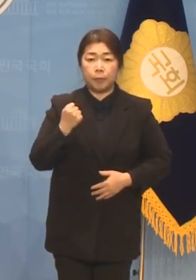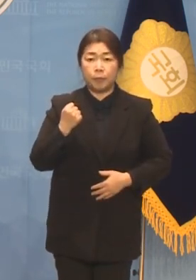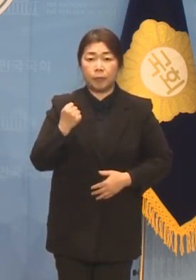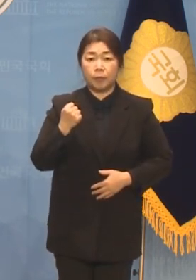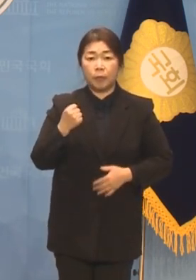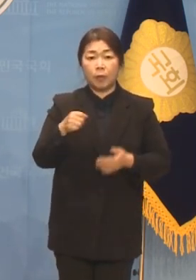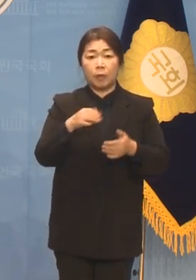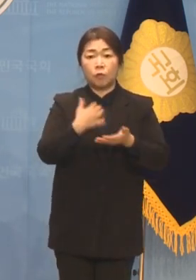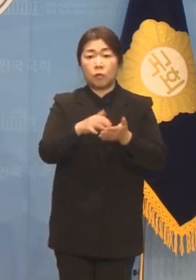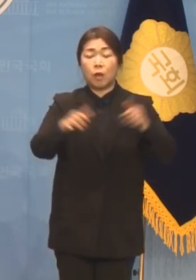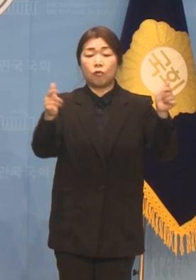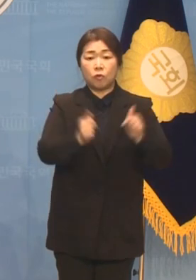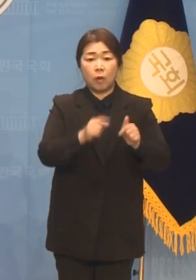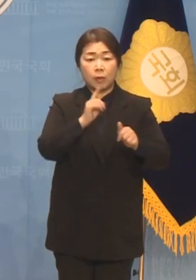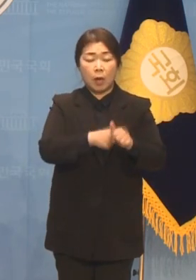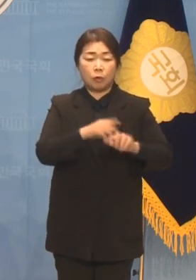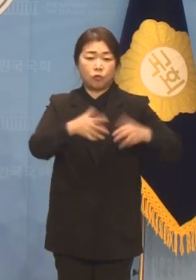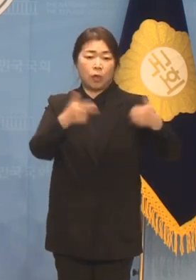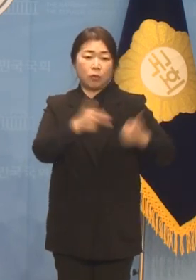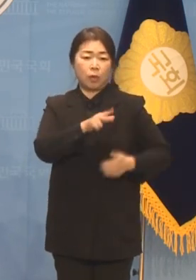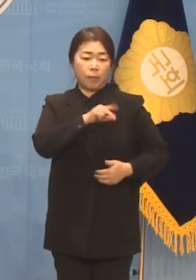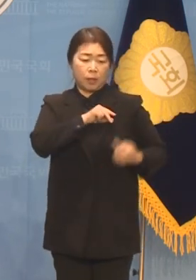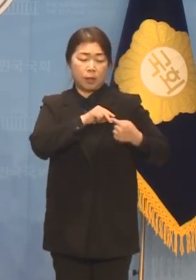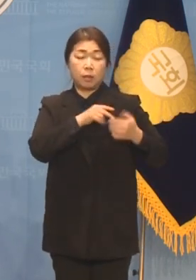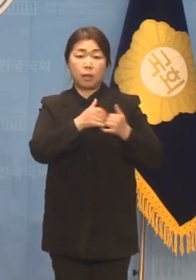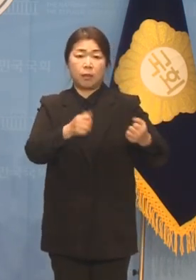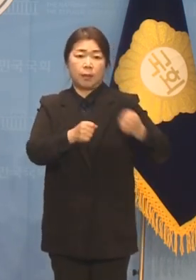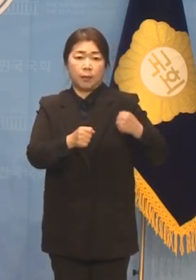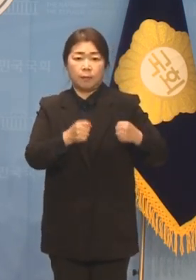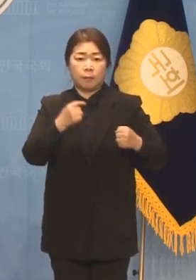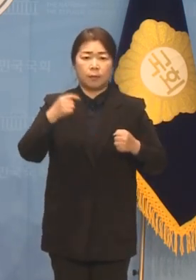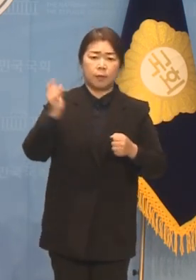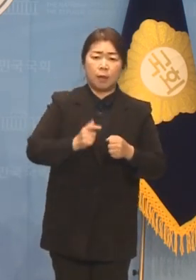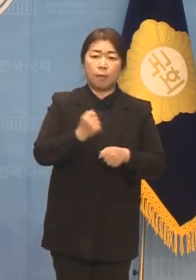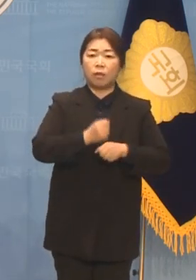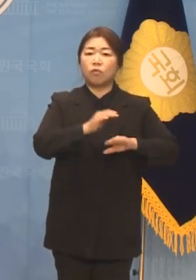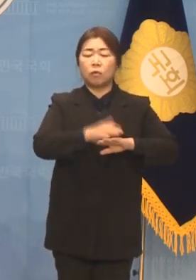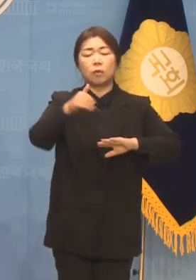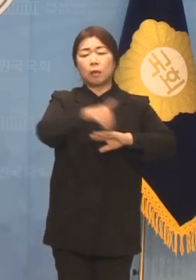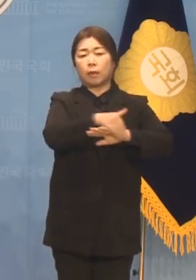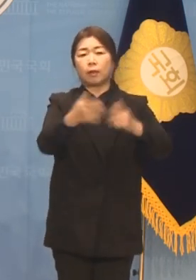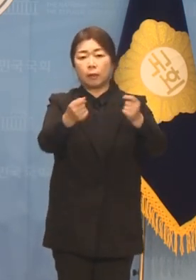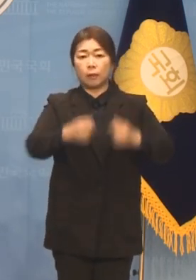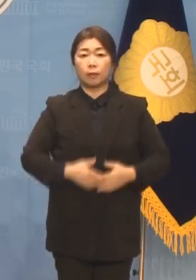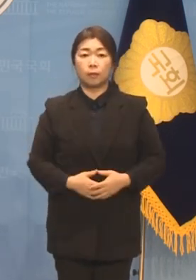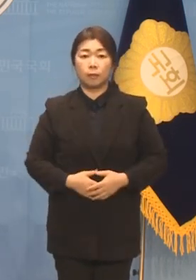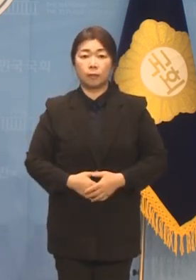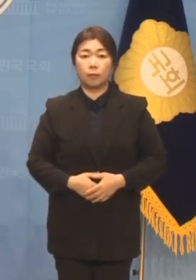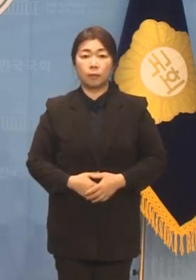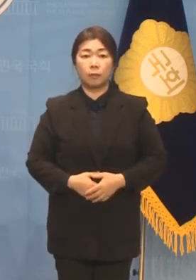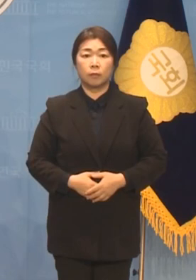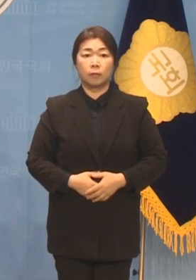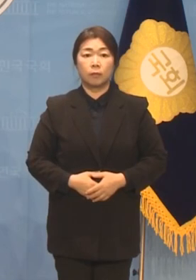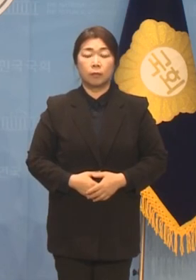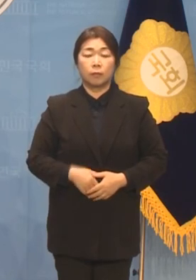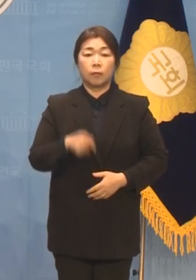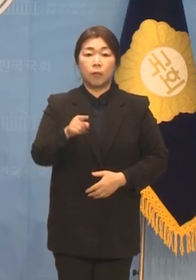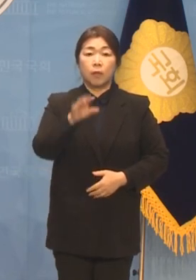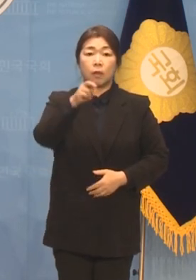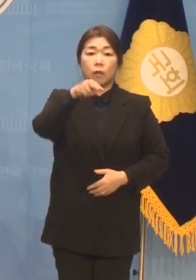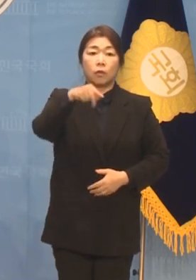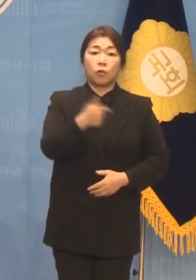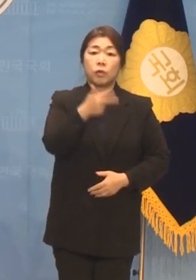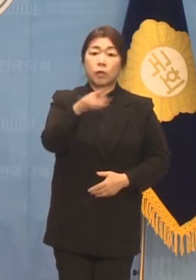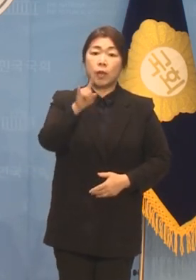국민의힘 윤재욱 원내대표는 준연동형 비례대표제가 도입된 21대 총선이 실패한 정치 실험이라고 말합니다.